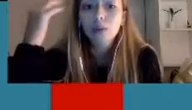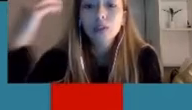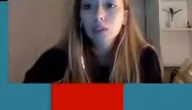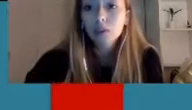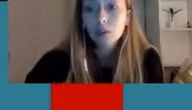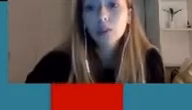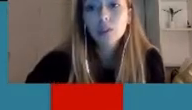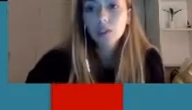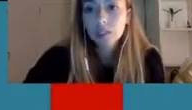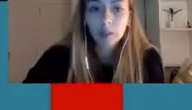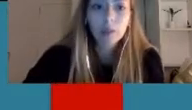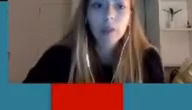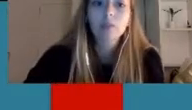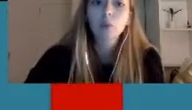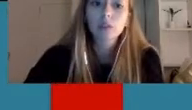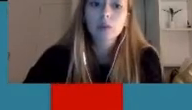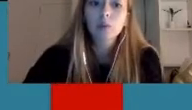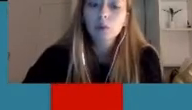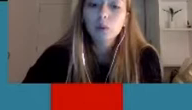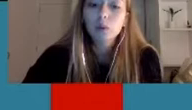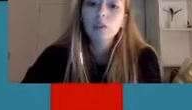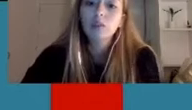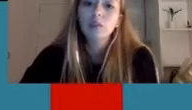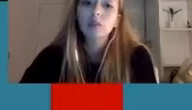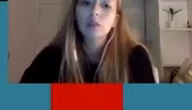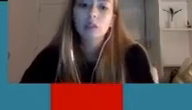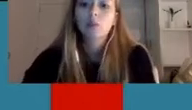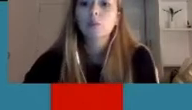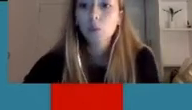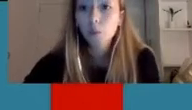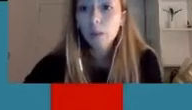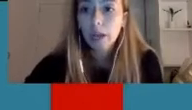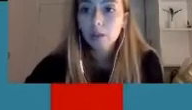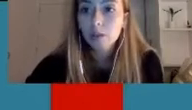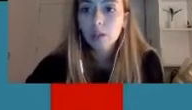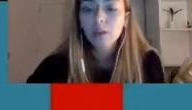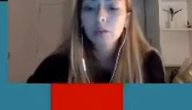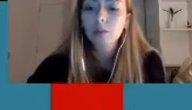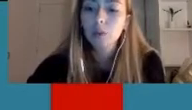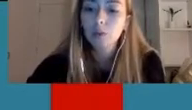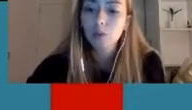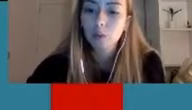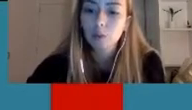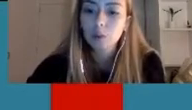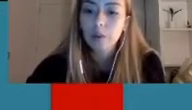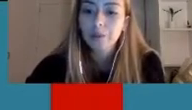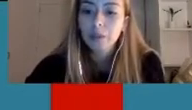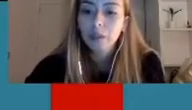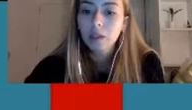Contudo, hoje em dia e sempre, são muitos desafios a serem superados para a inclusão social de